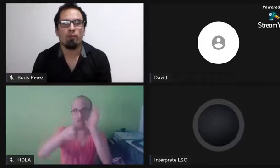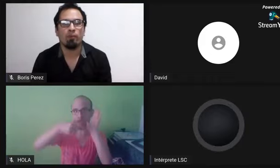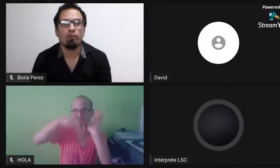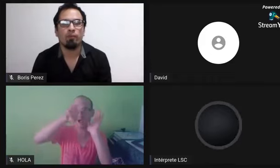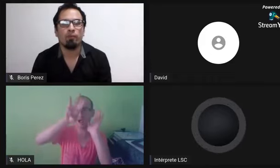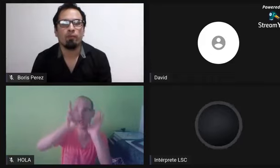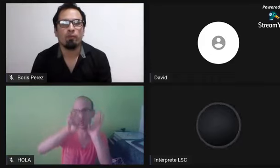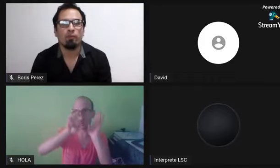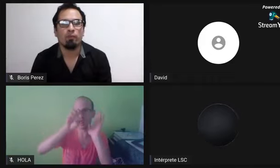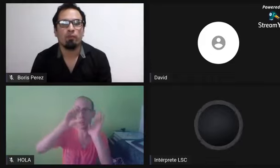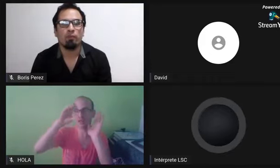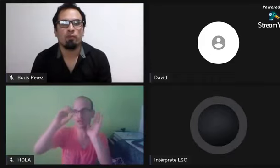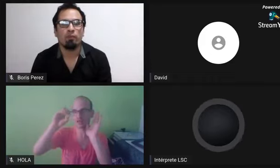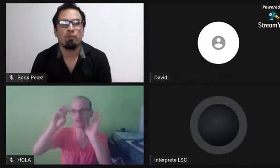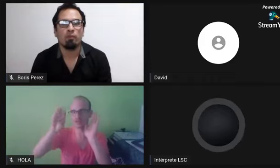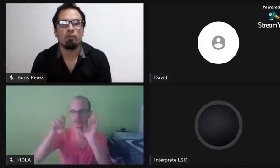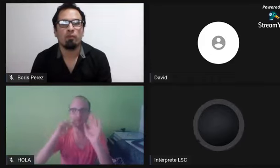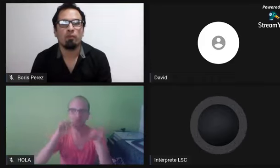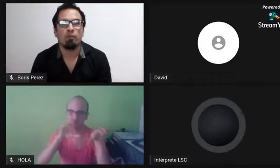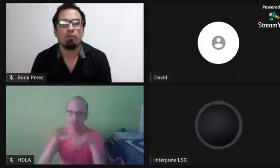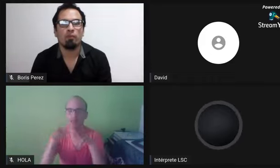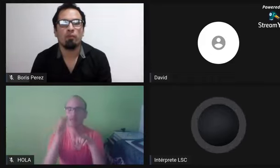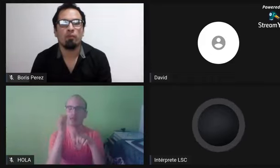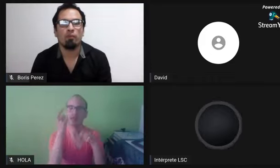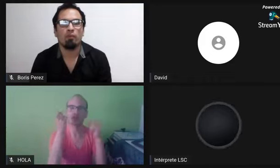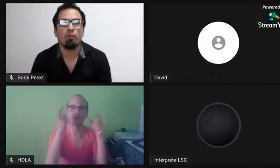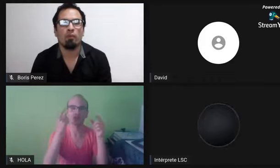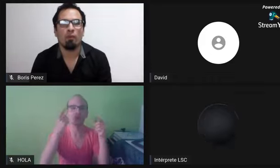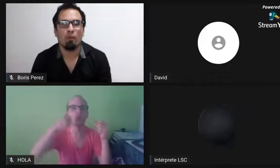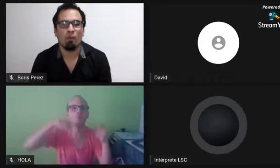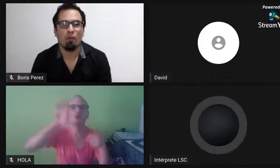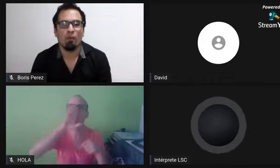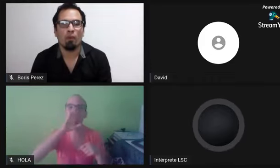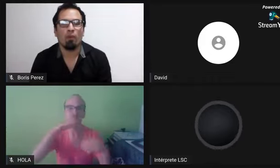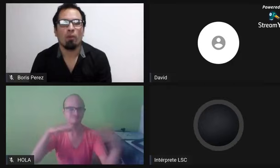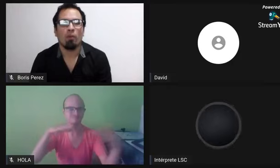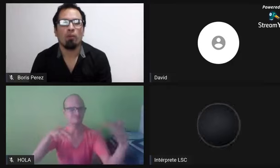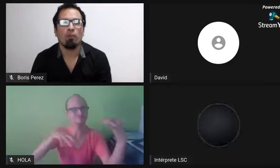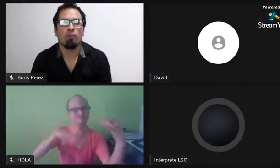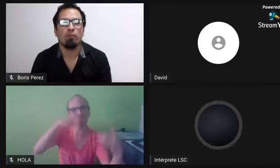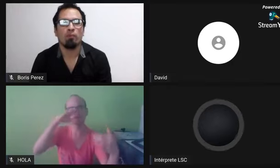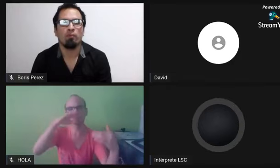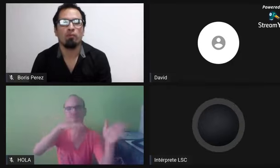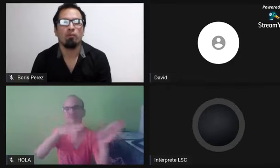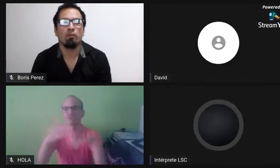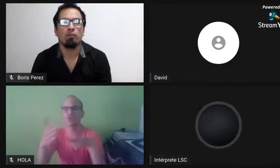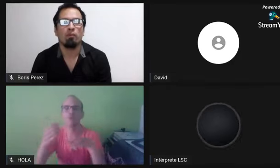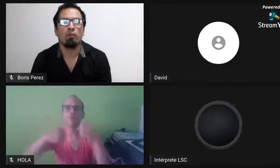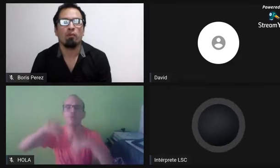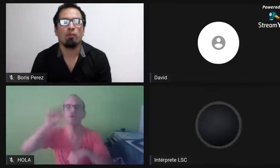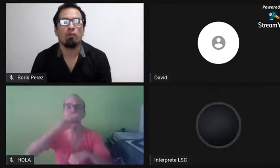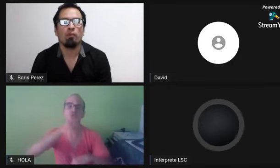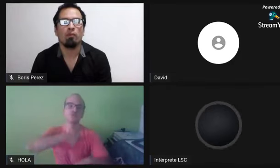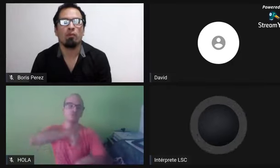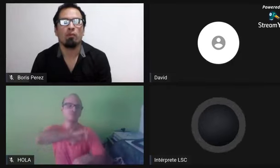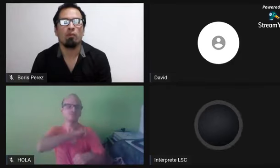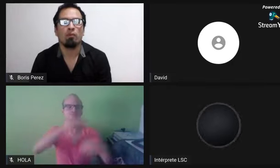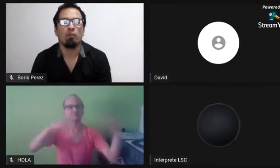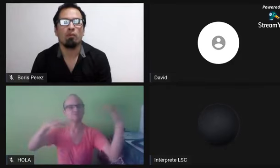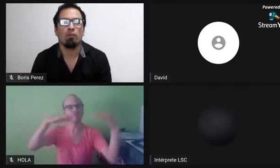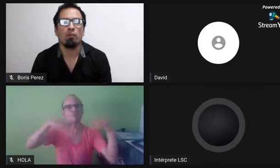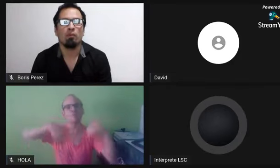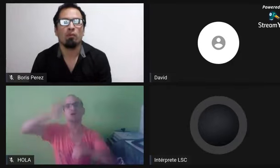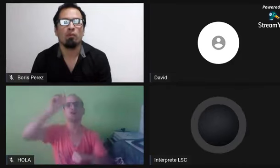quería preguntar, en 1800, más o menos